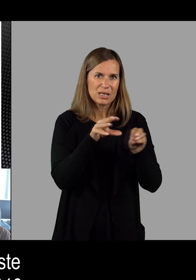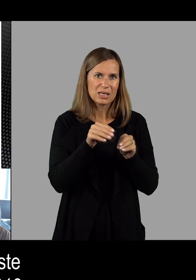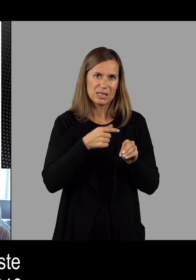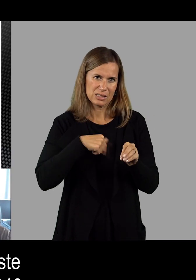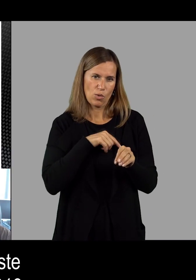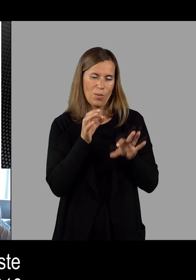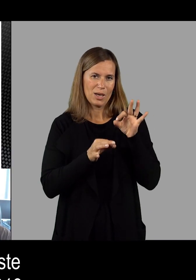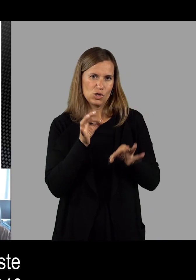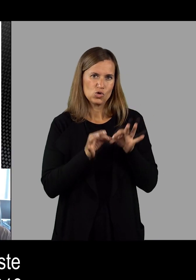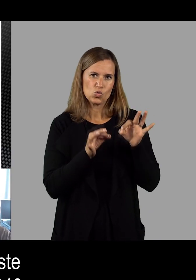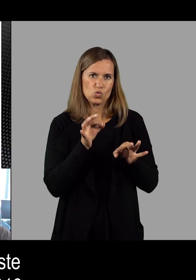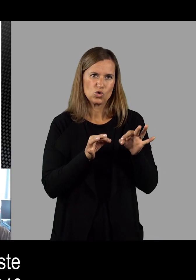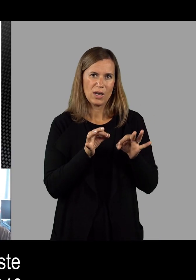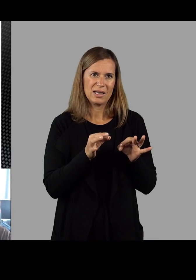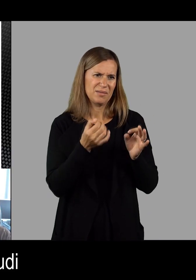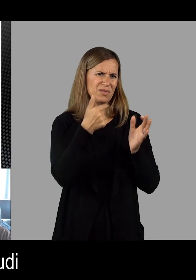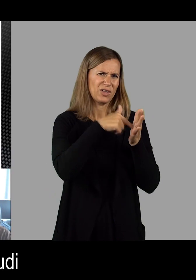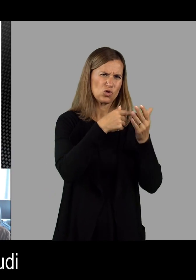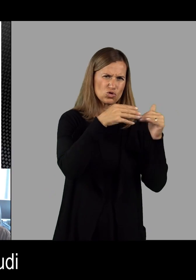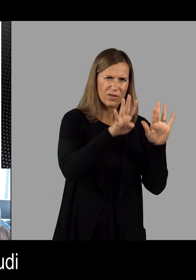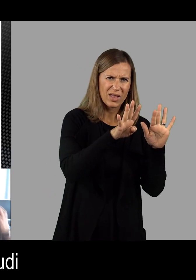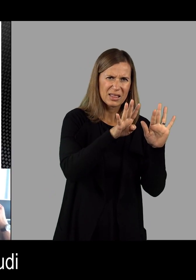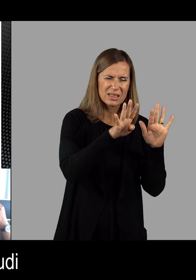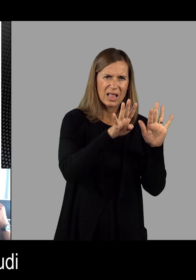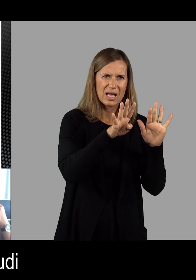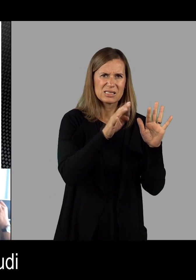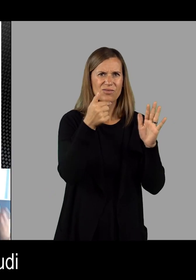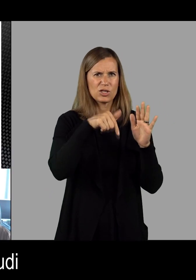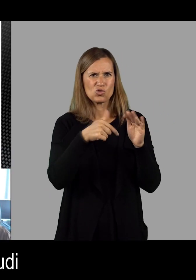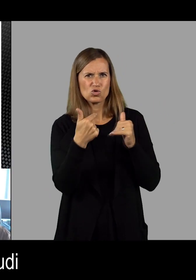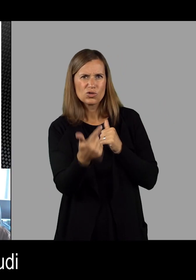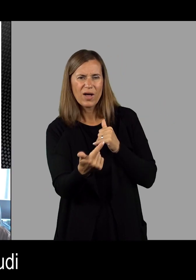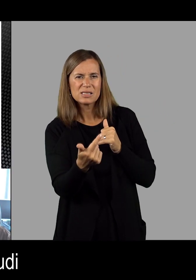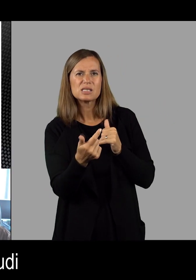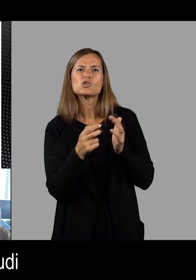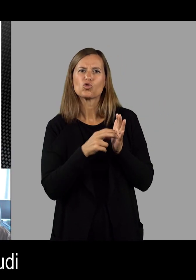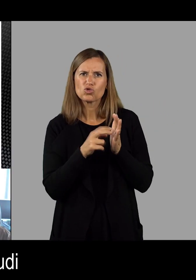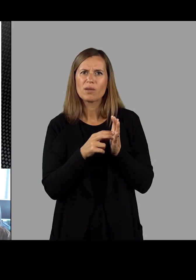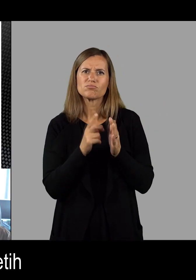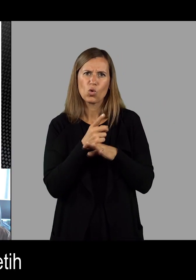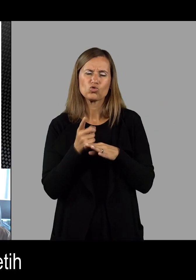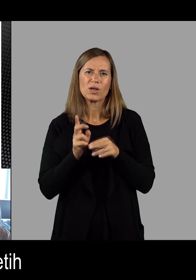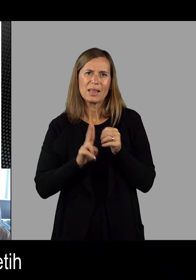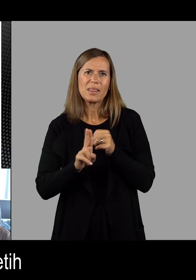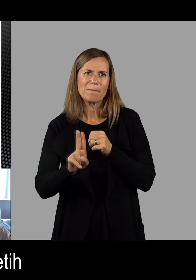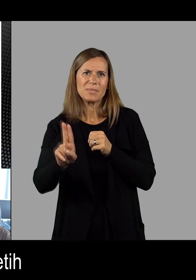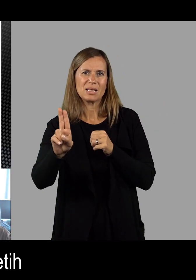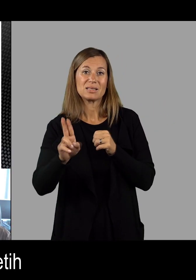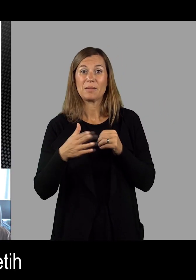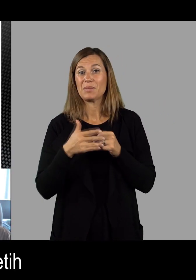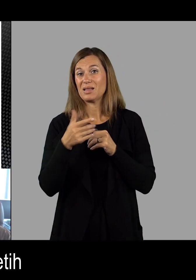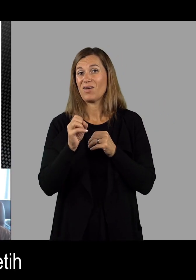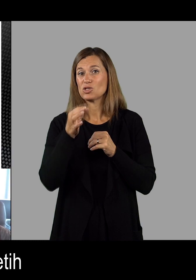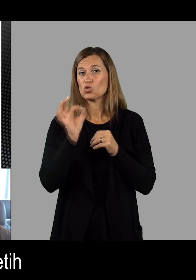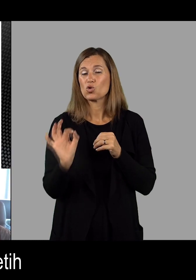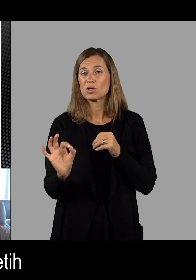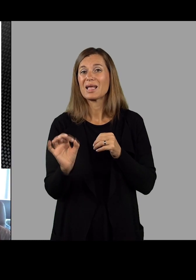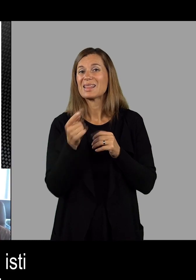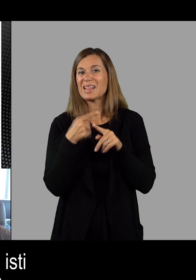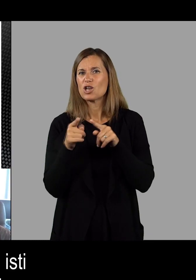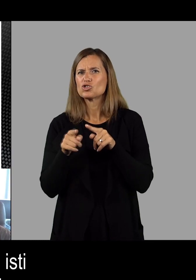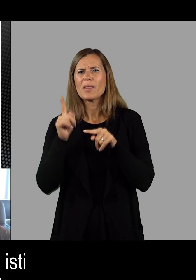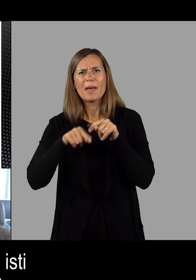preizkušali. 2019, tule nekak 20, so tudi še določeni napredki, tako da tam že nekje pri 20% deleža